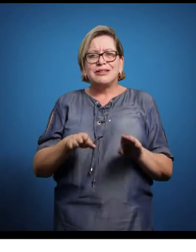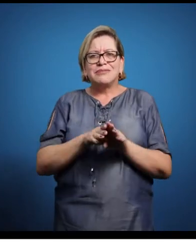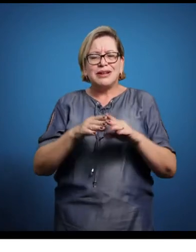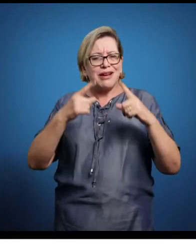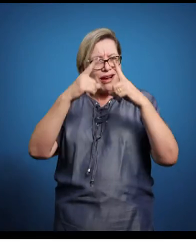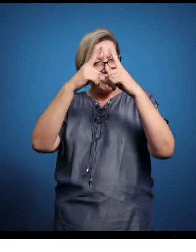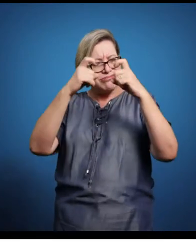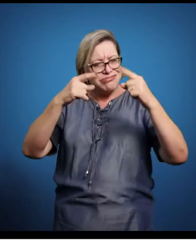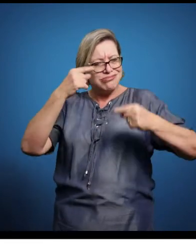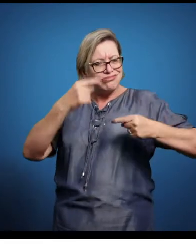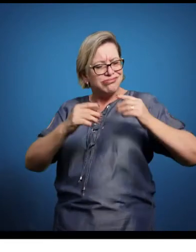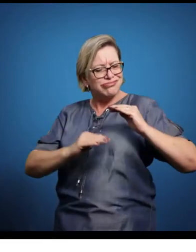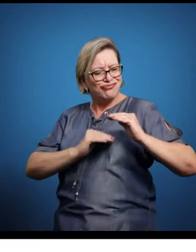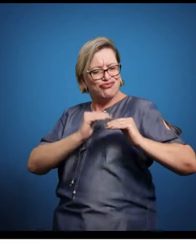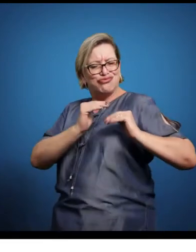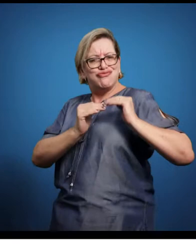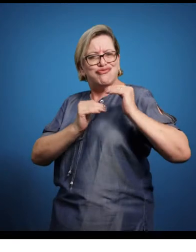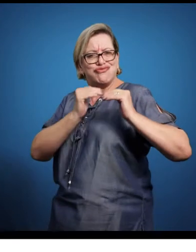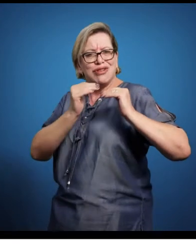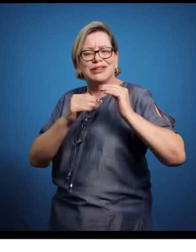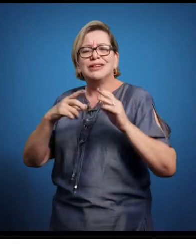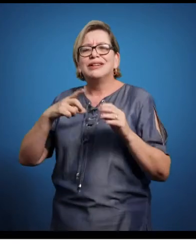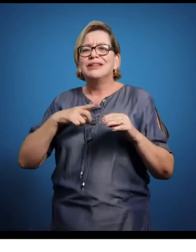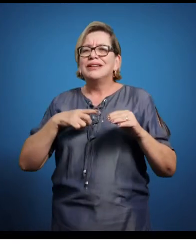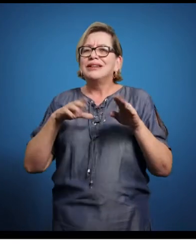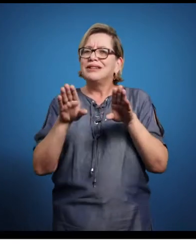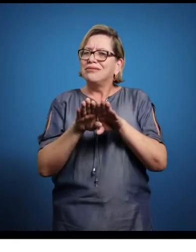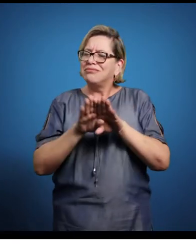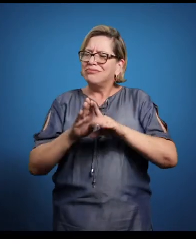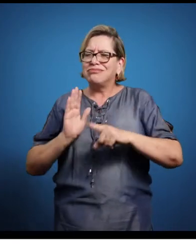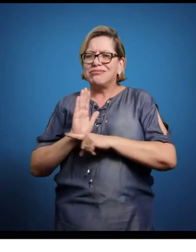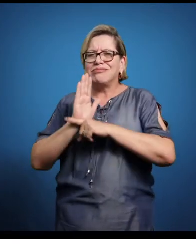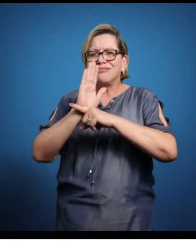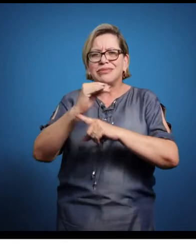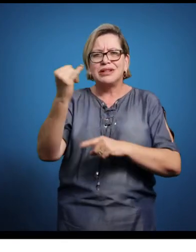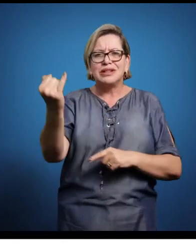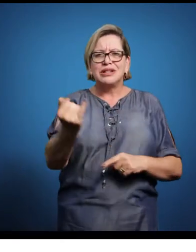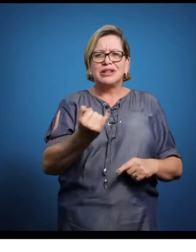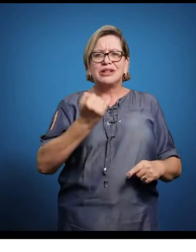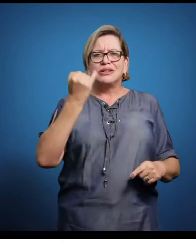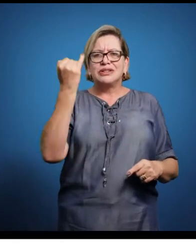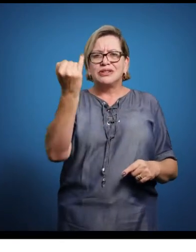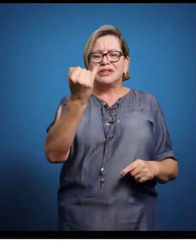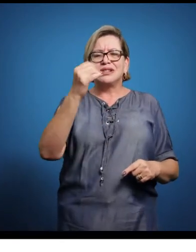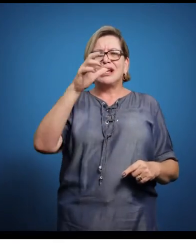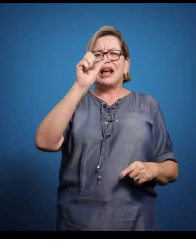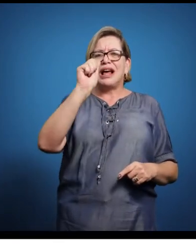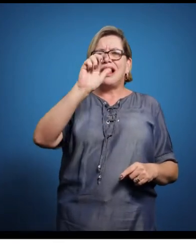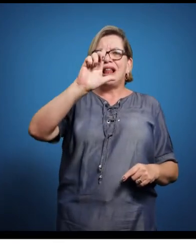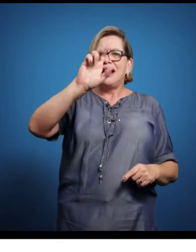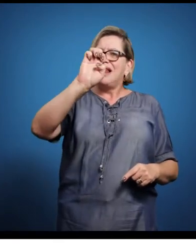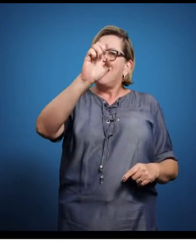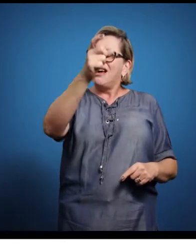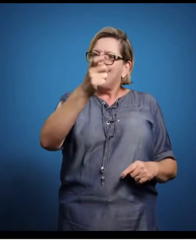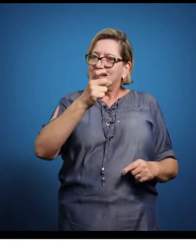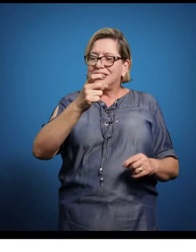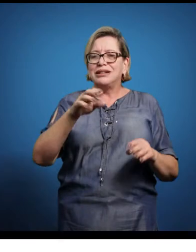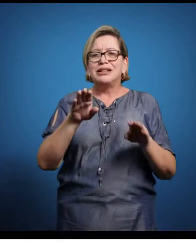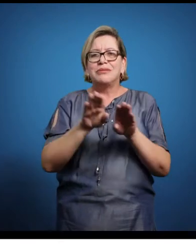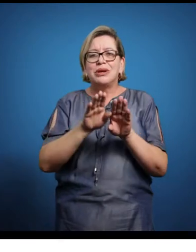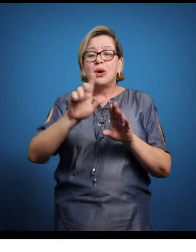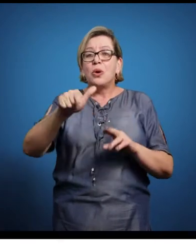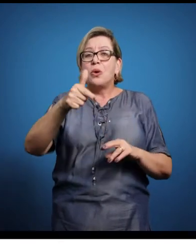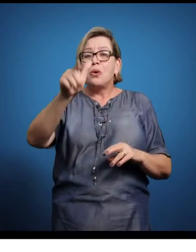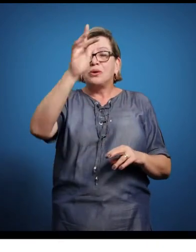progrediu é nós vamos ter uma contribuição importante de um francês chamado alexis de tocqueville um nobre francês